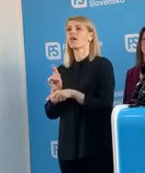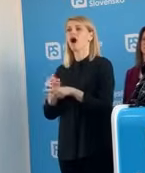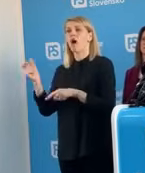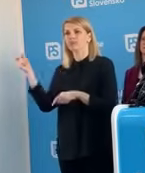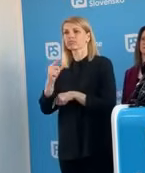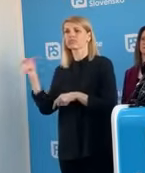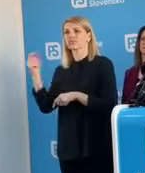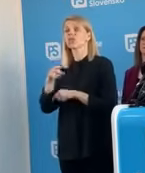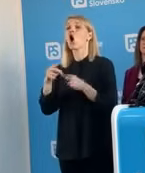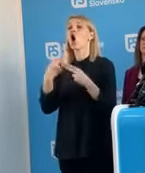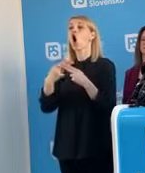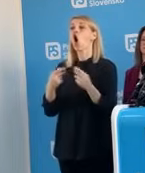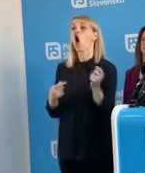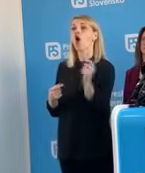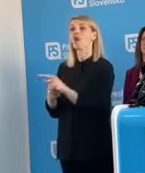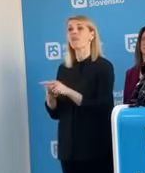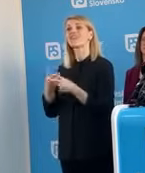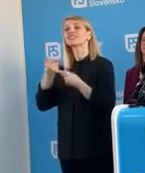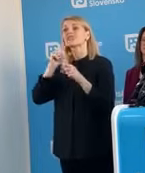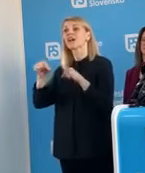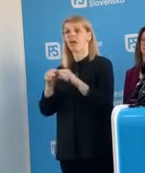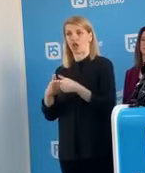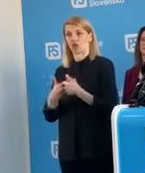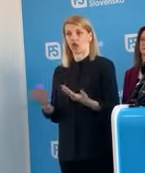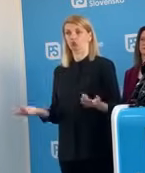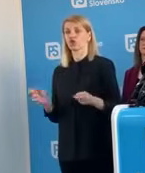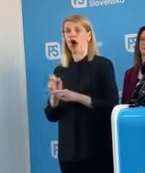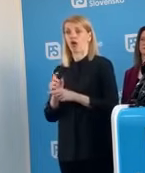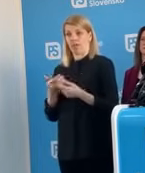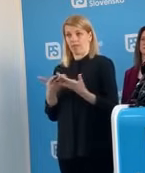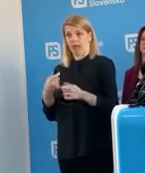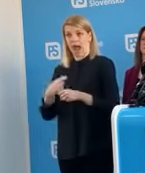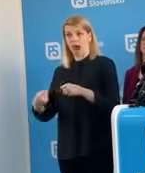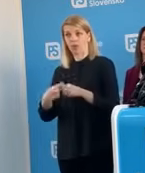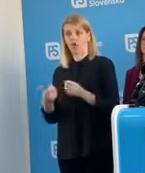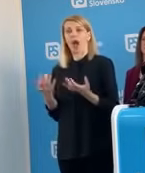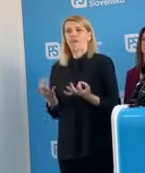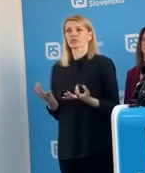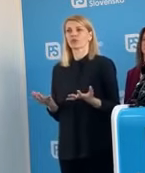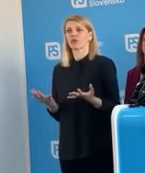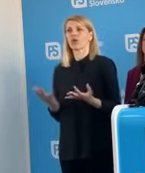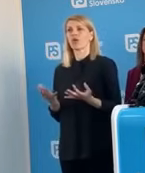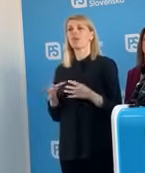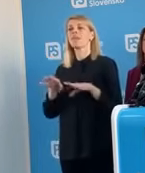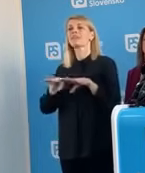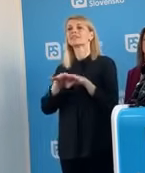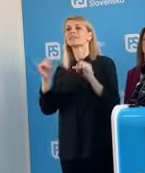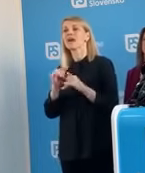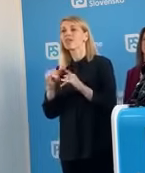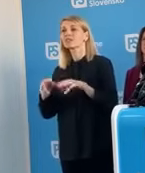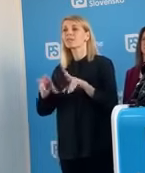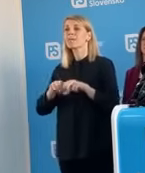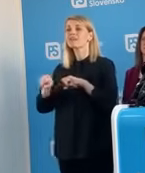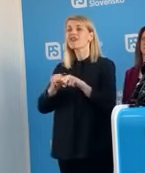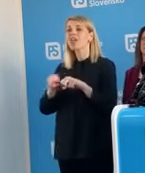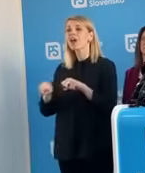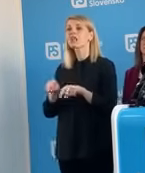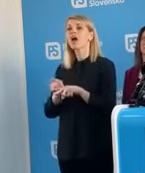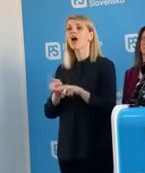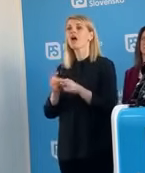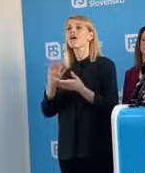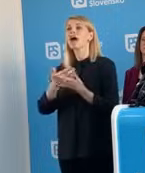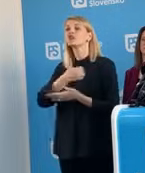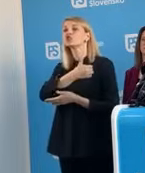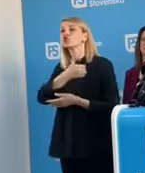na tie výhrady, nevieme nájsť tie argumenty, teraz myslím slovenská vláda. Ja tomu nerozumiem, prečo premiér, prečo minister spravodlivosti si nie sú